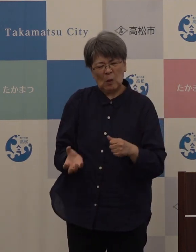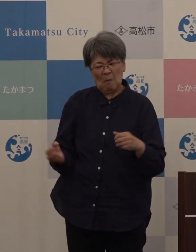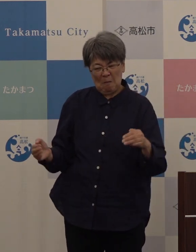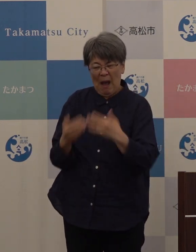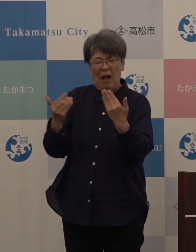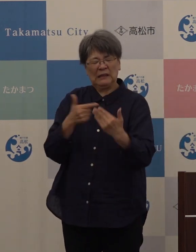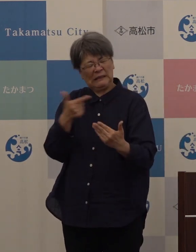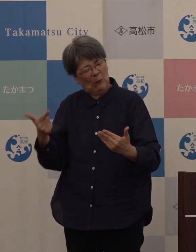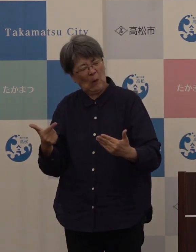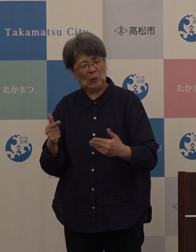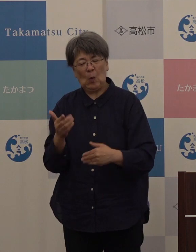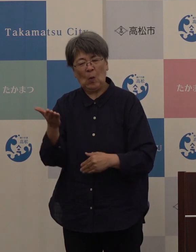ませんか？ それは大変なことだと思っております。